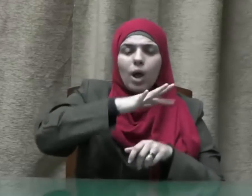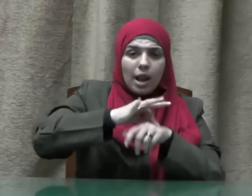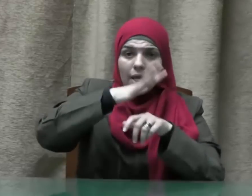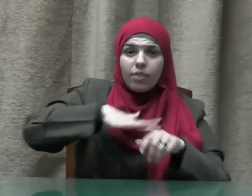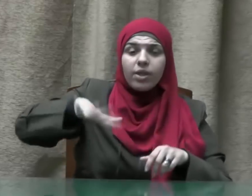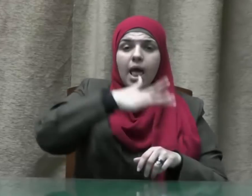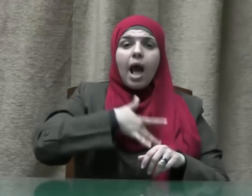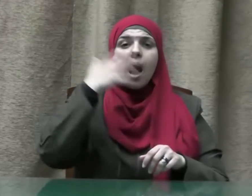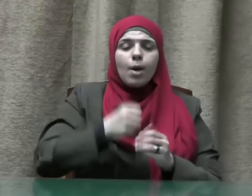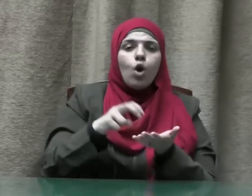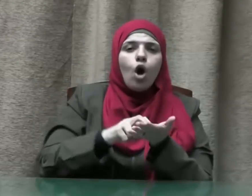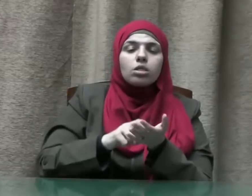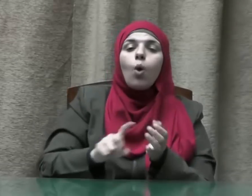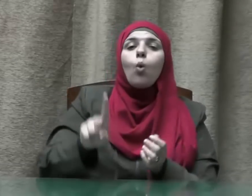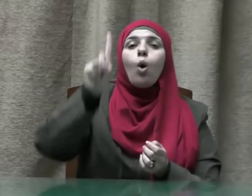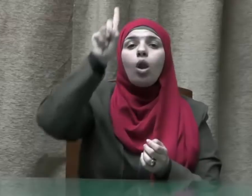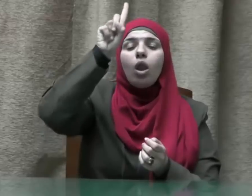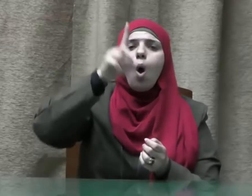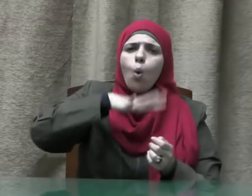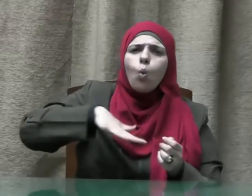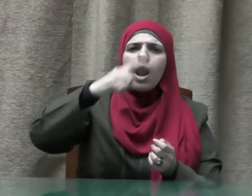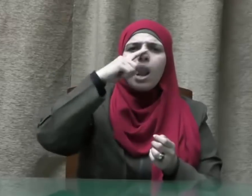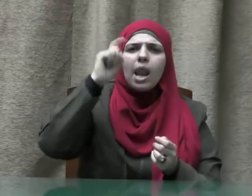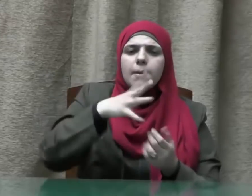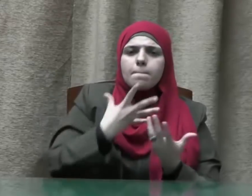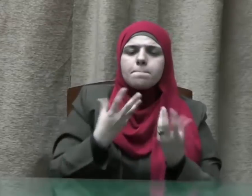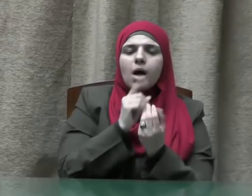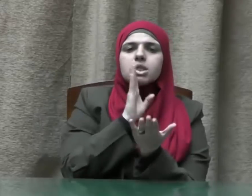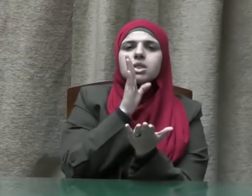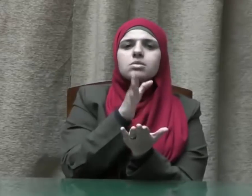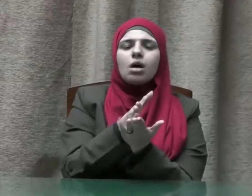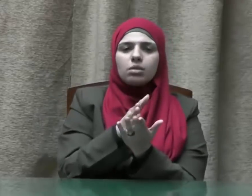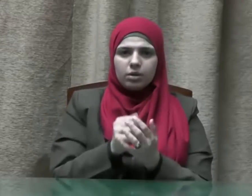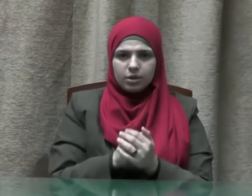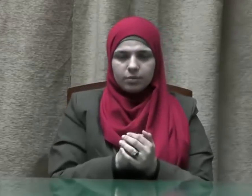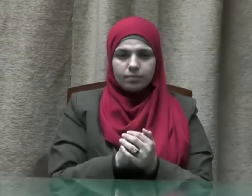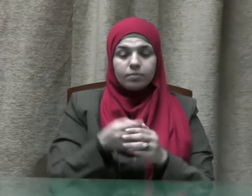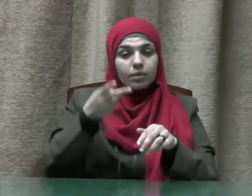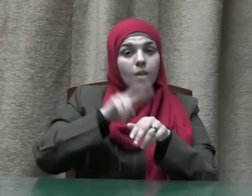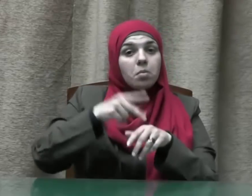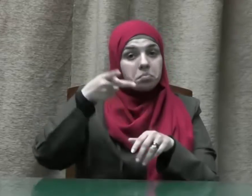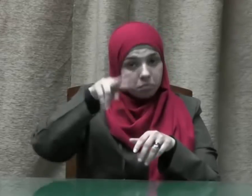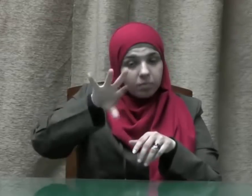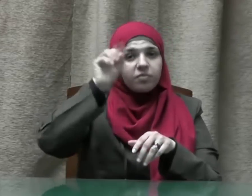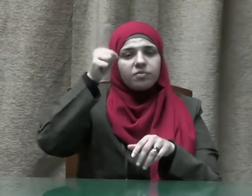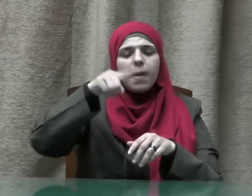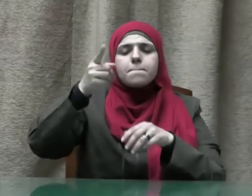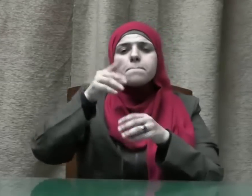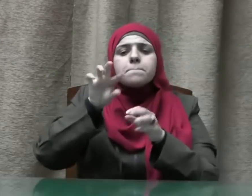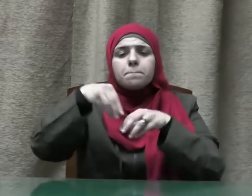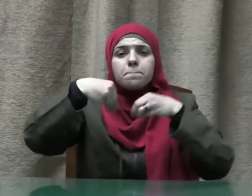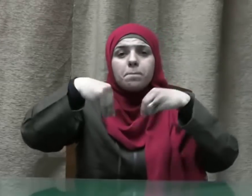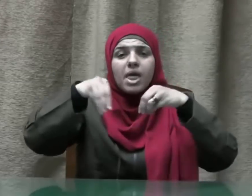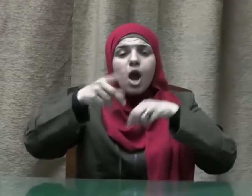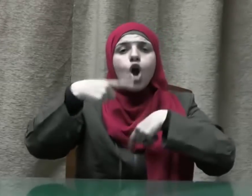اتقوا الله وكونوا مع الصادقين ومنها حال البيع والشراء في الأسواق